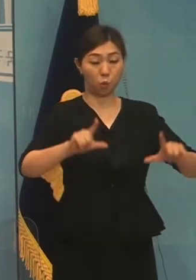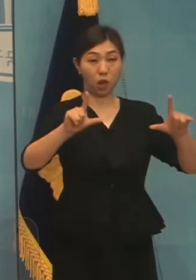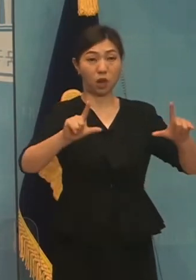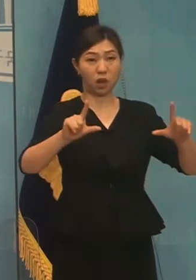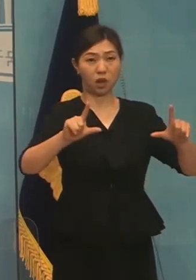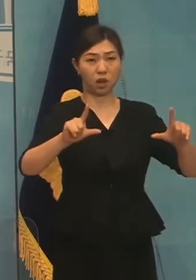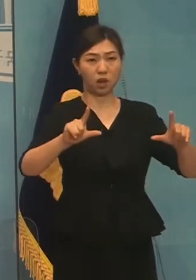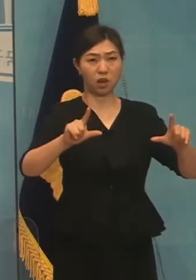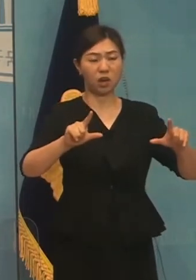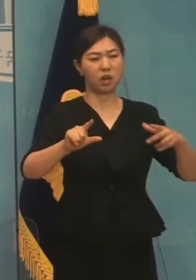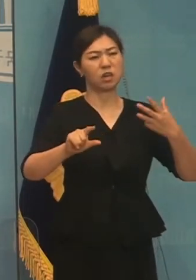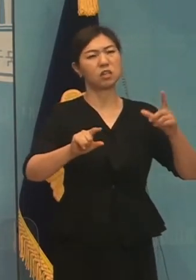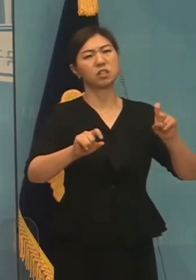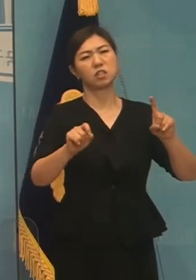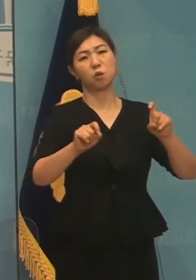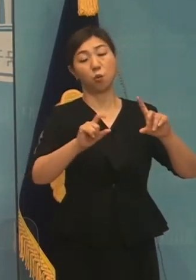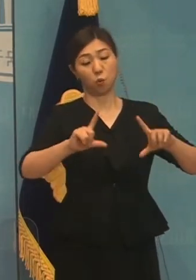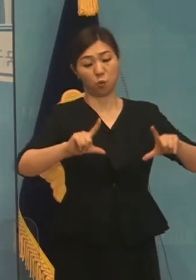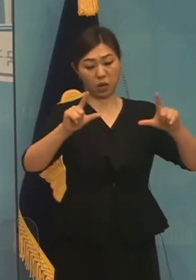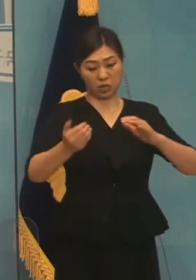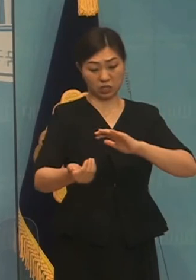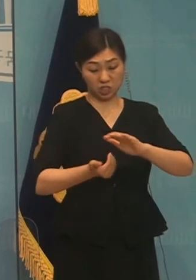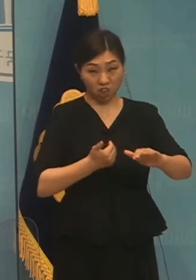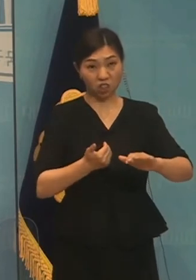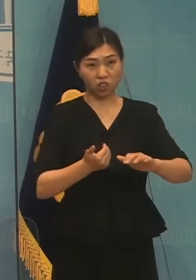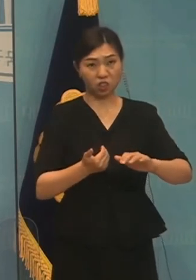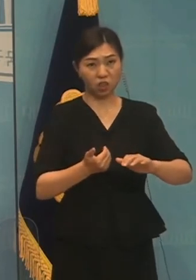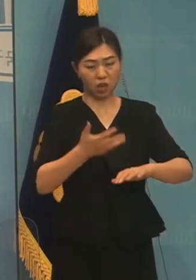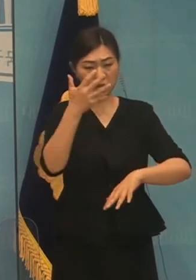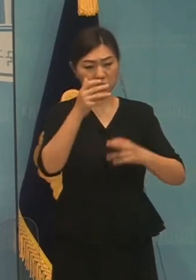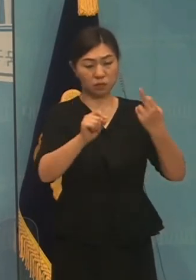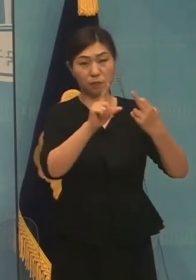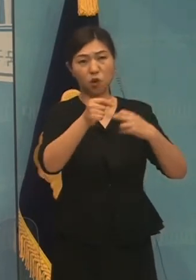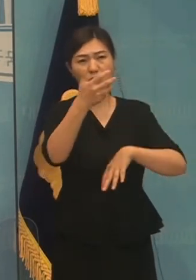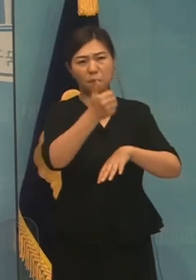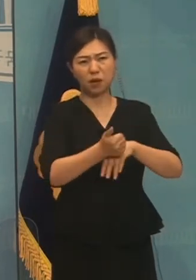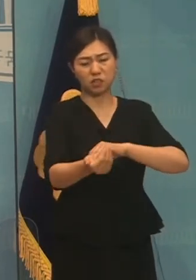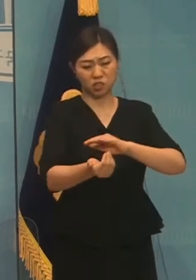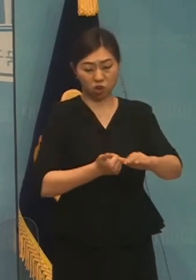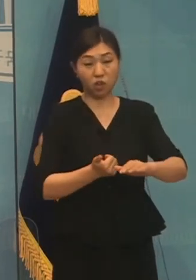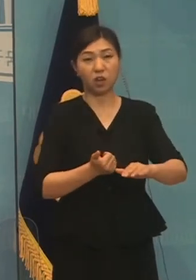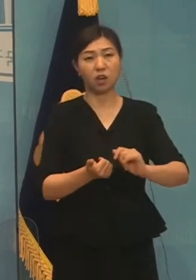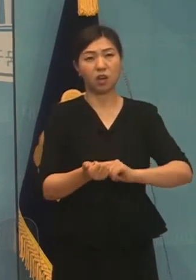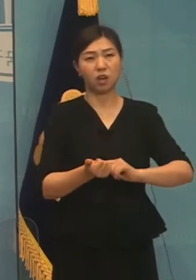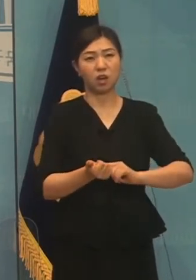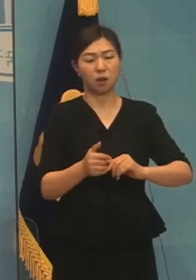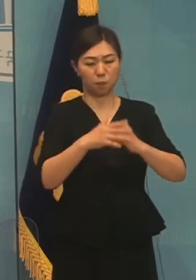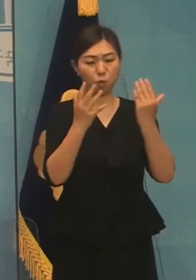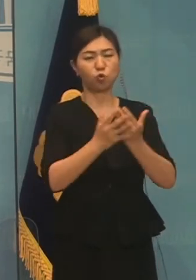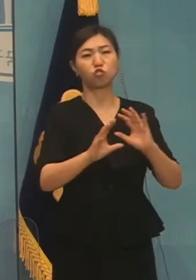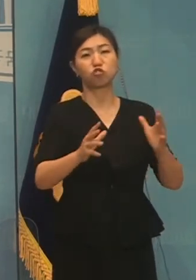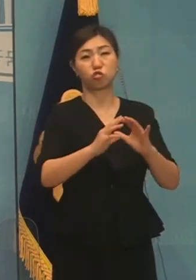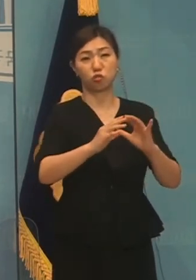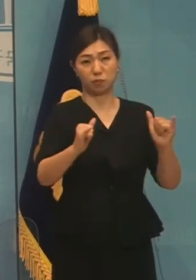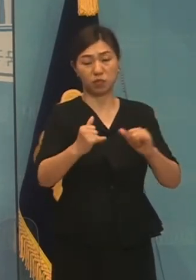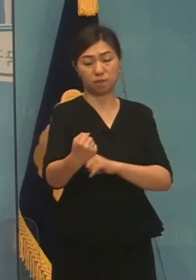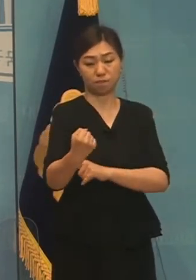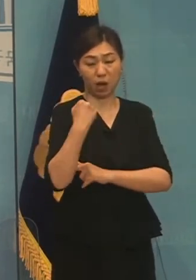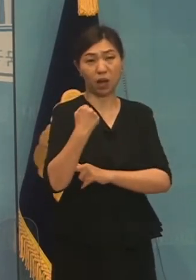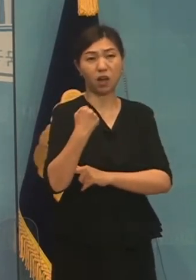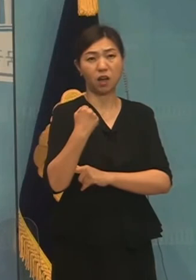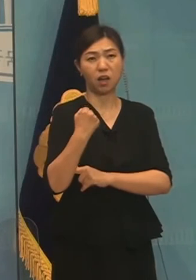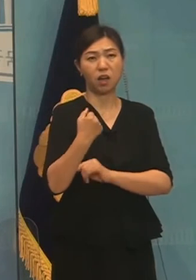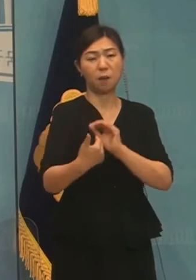달성하려면 정부는 무엇보다 노숙인을 비롯한 사회적 취약계층이 백신 사각지대에 놓이지